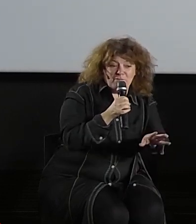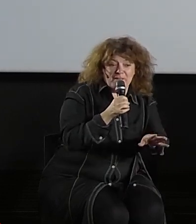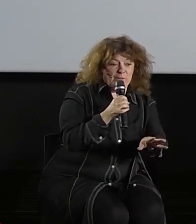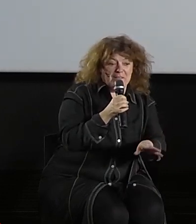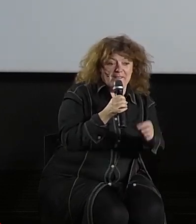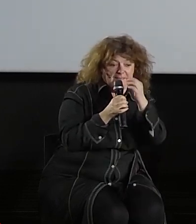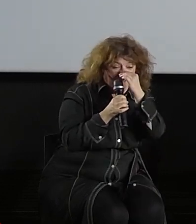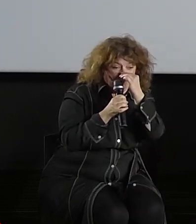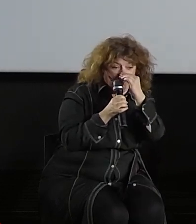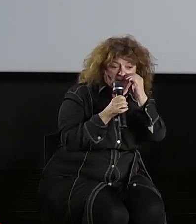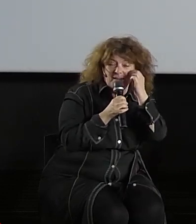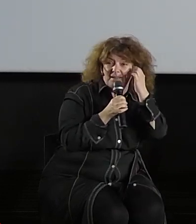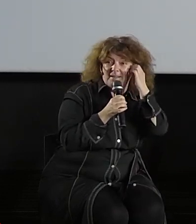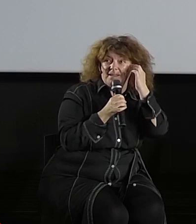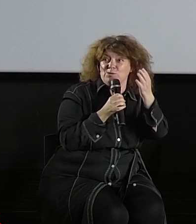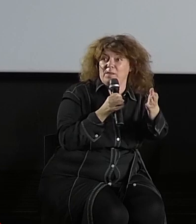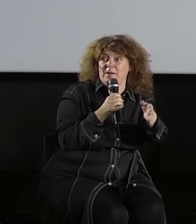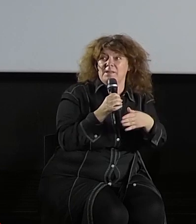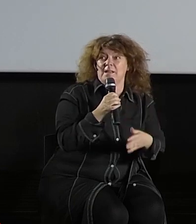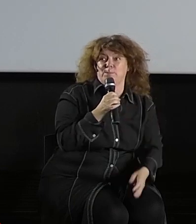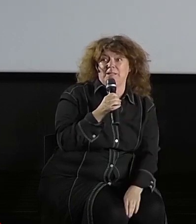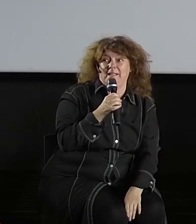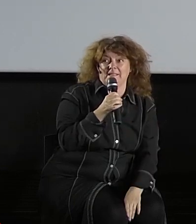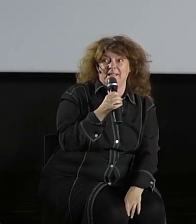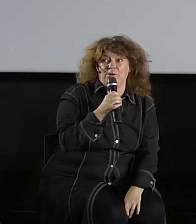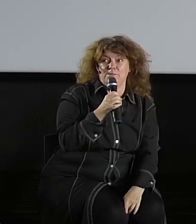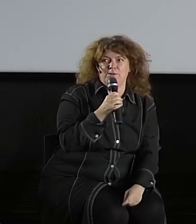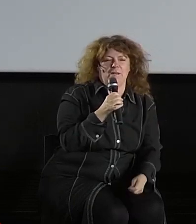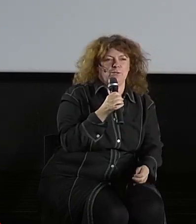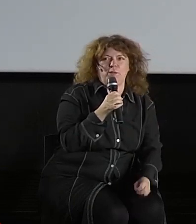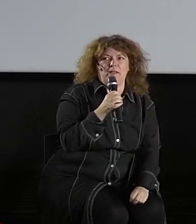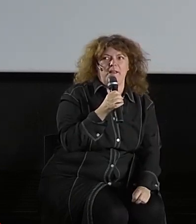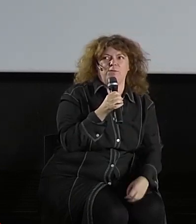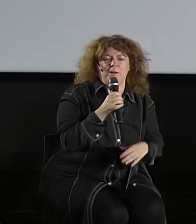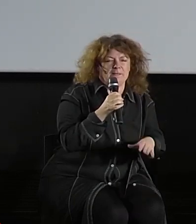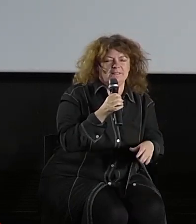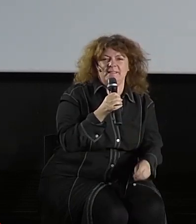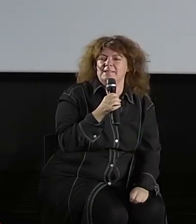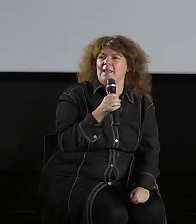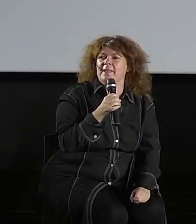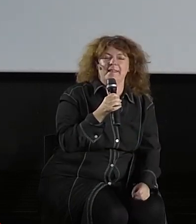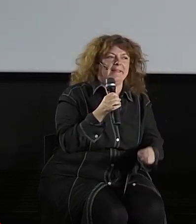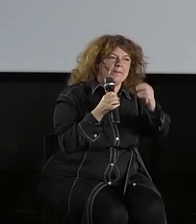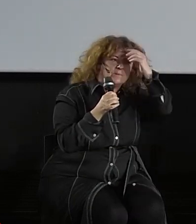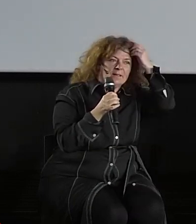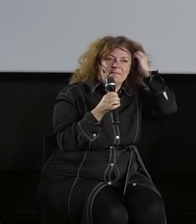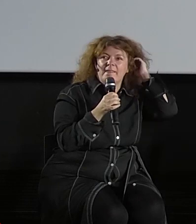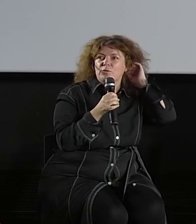faso cde y en asocide y ella os puede hablar más de las políticas que hay con respecto a la sordoceguera actualmente sí que está la ley de de dar todos los